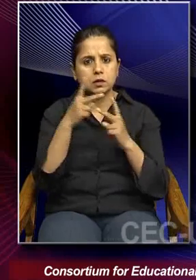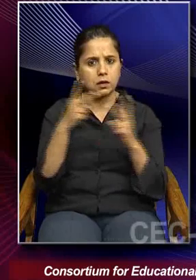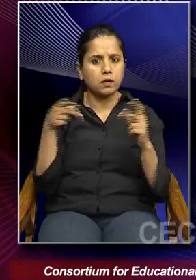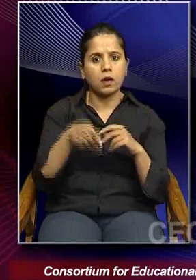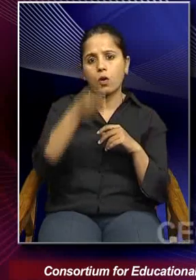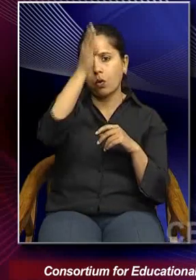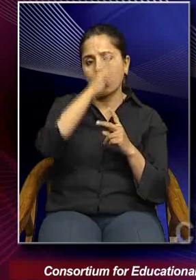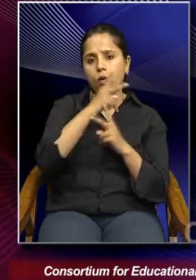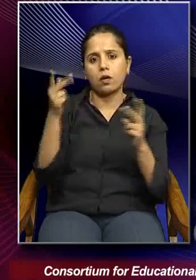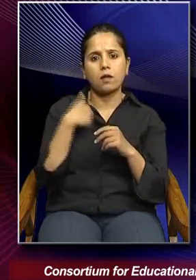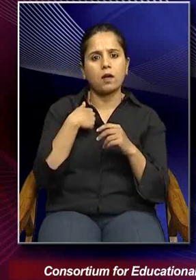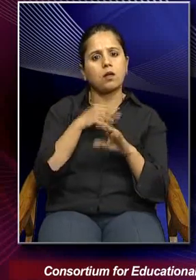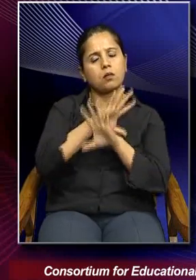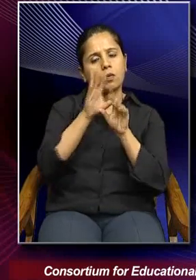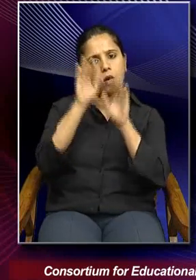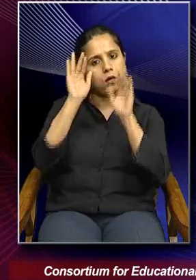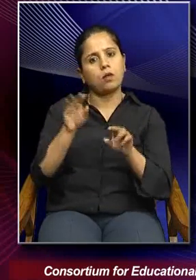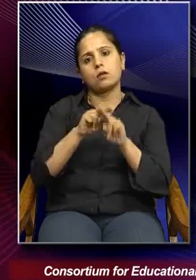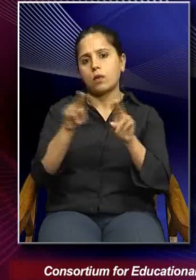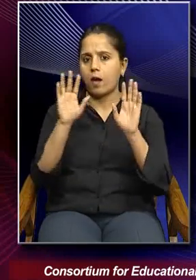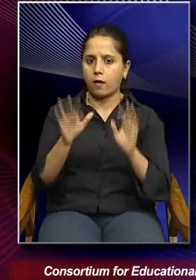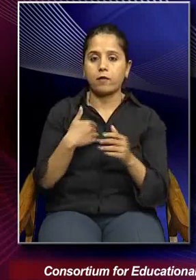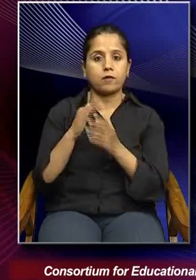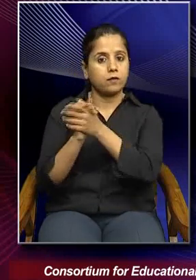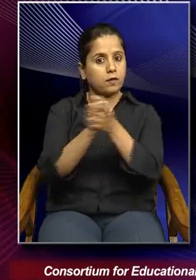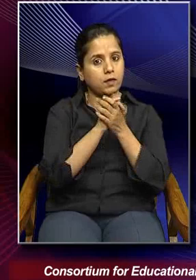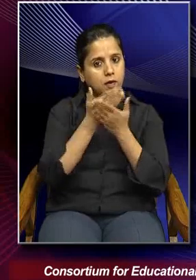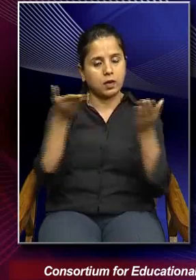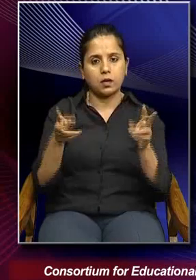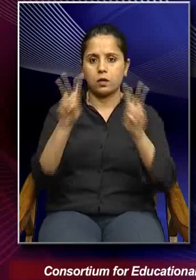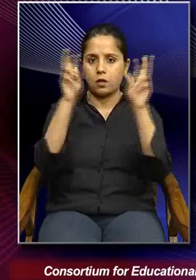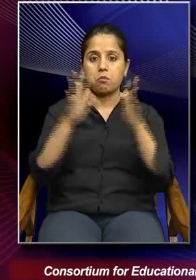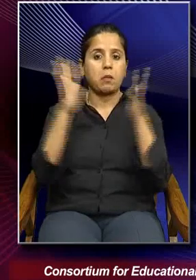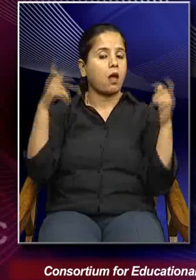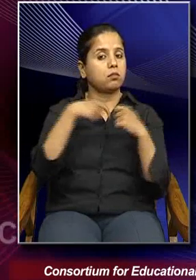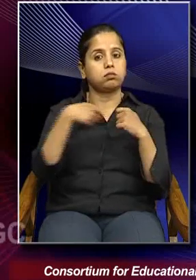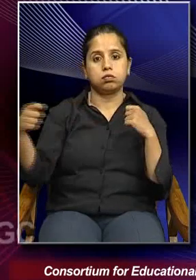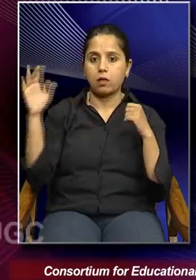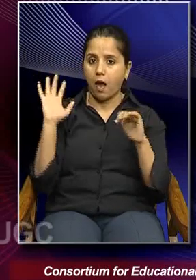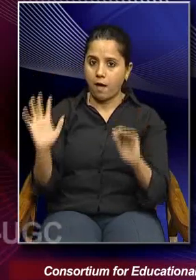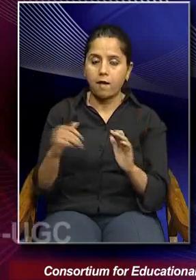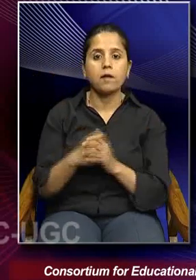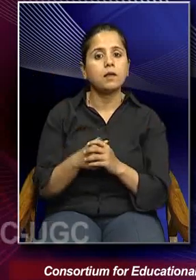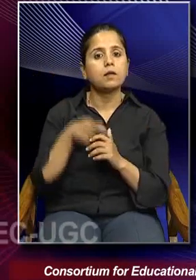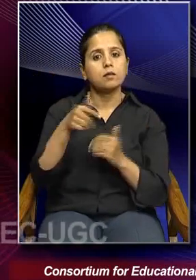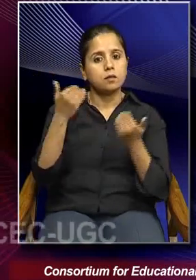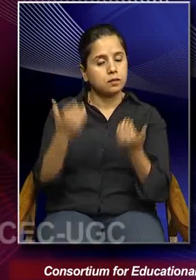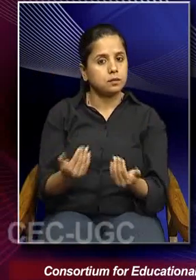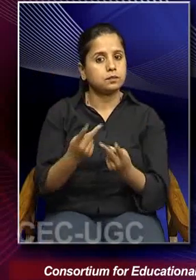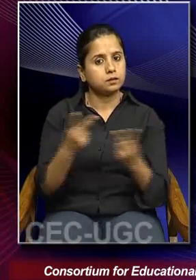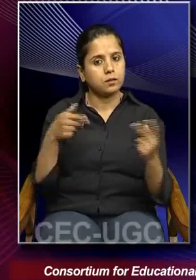ईश्वरीय अनुकंपा से प्राप्त होते हैं मित्रों विषय बहुत बड़ा है इसको यही